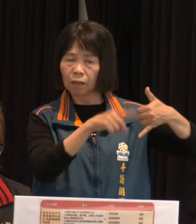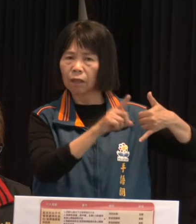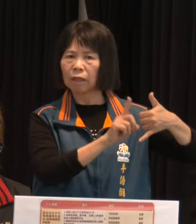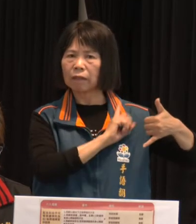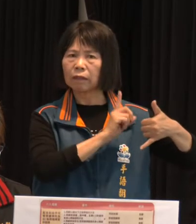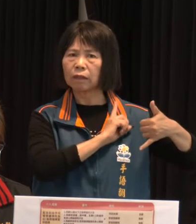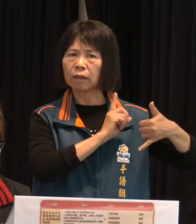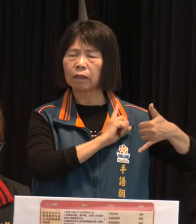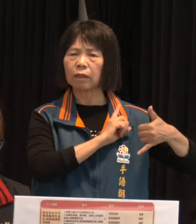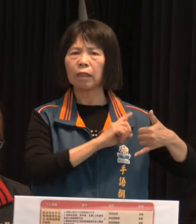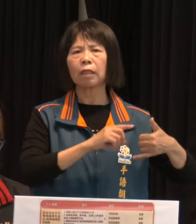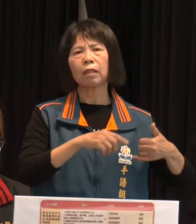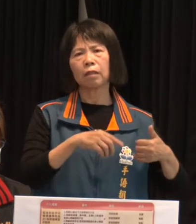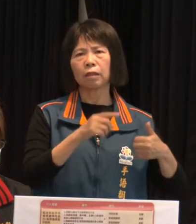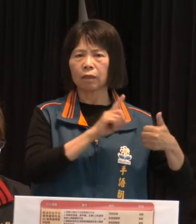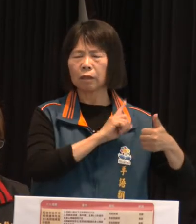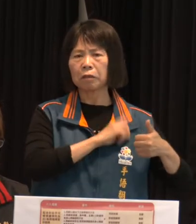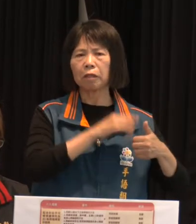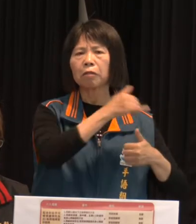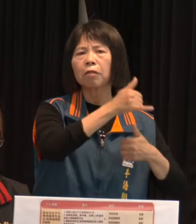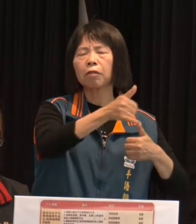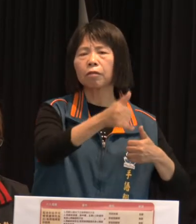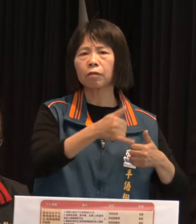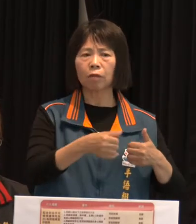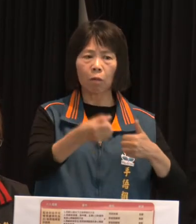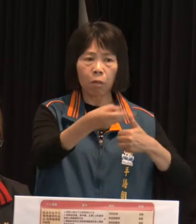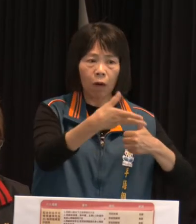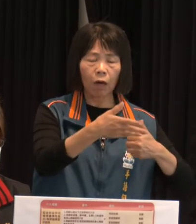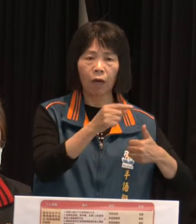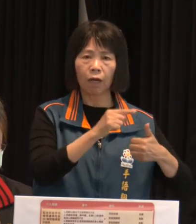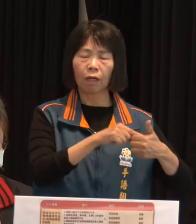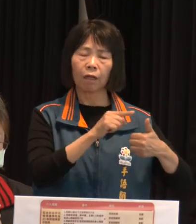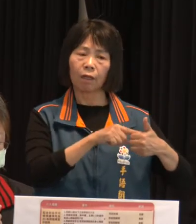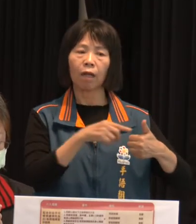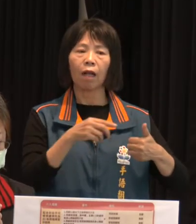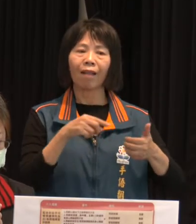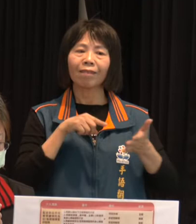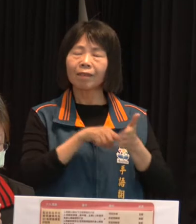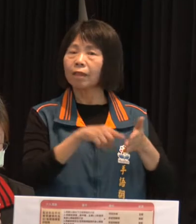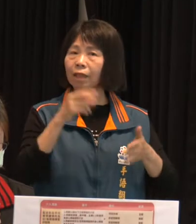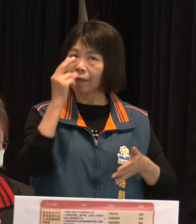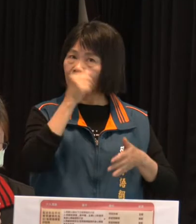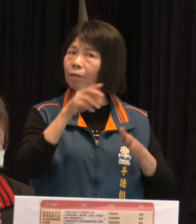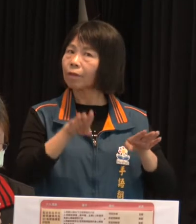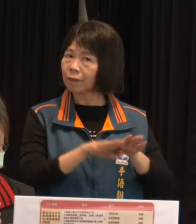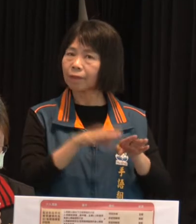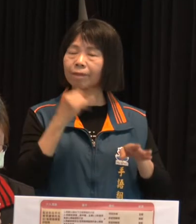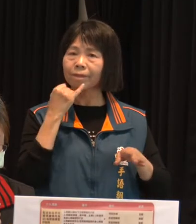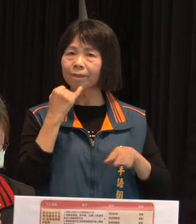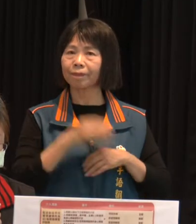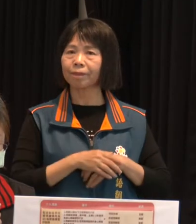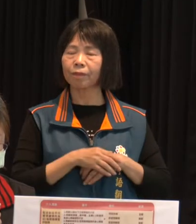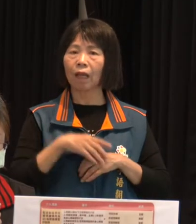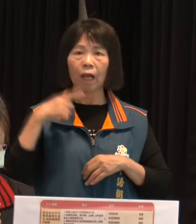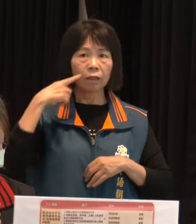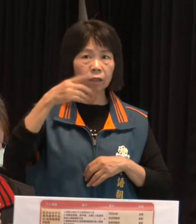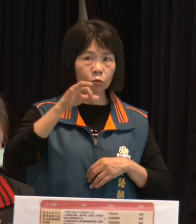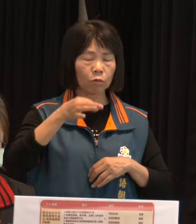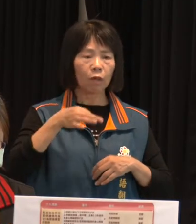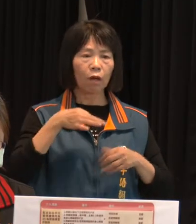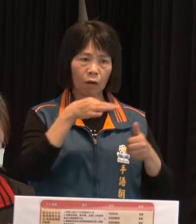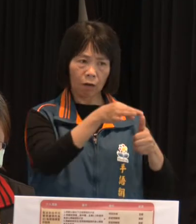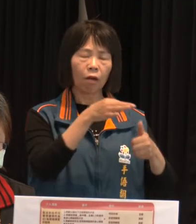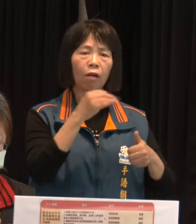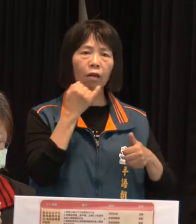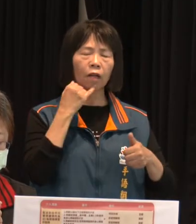列为隔离或检疫，那劳工朋友可以特别请特别休假，那这时候可以领有全薪，